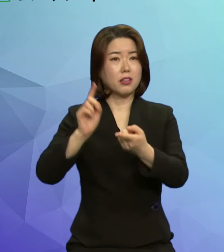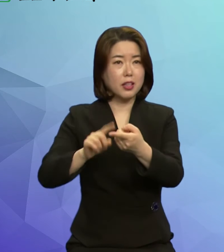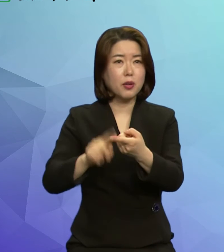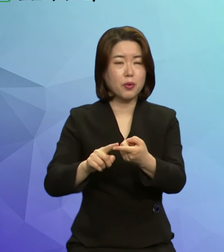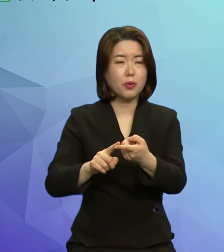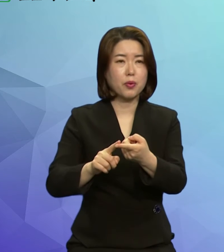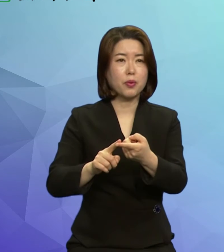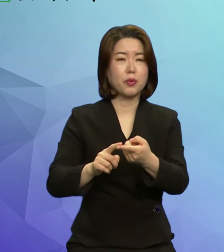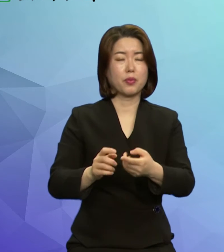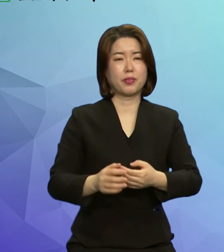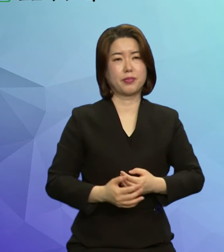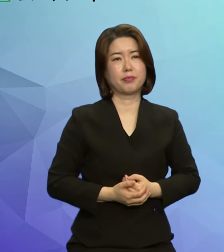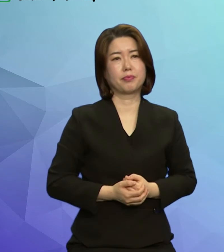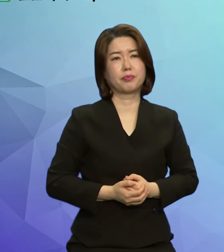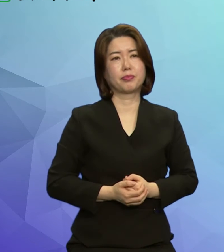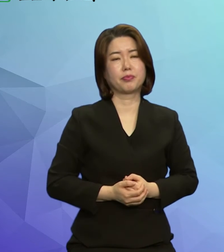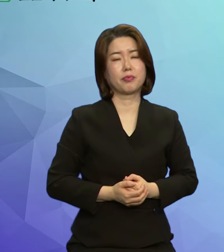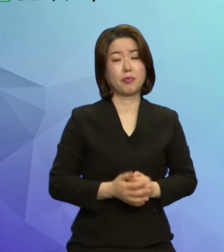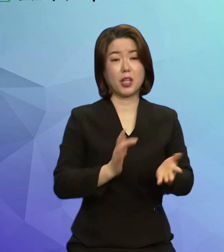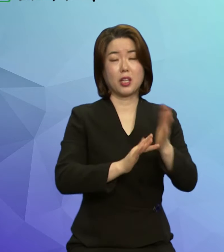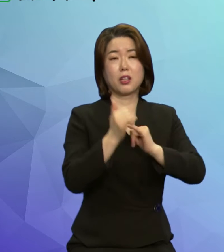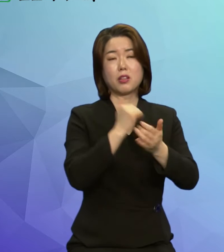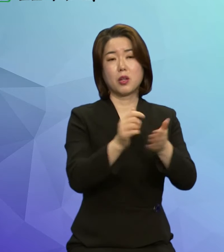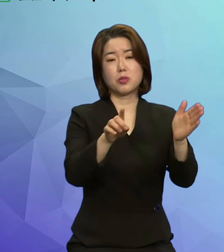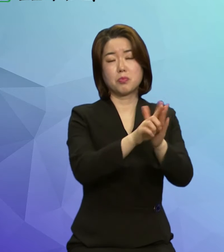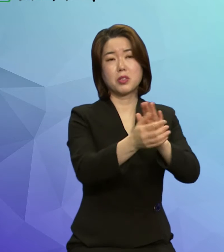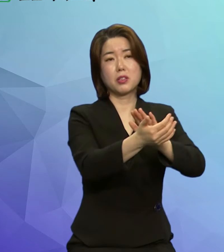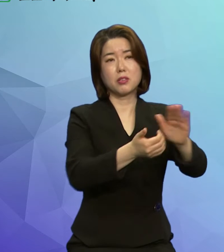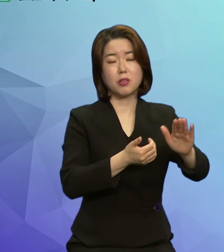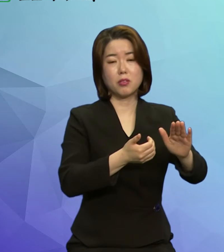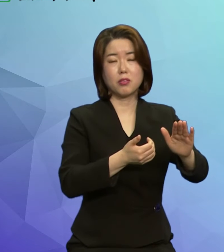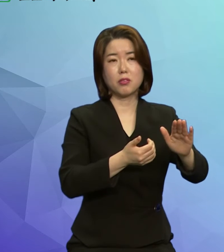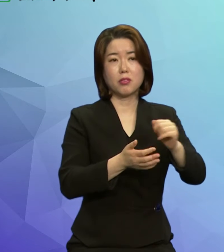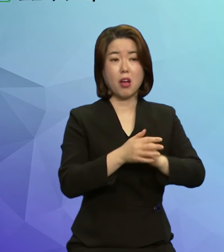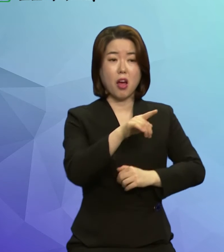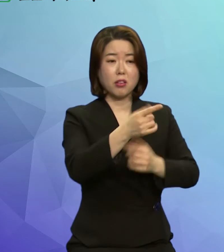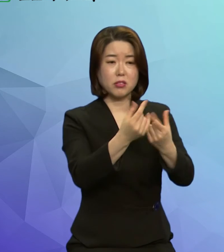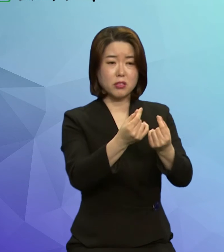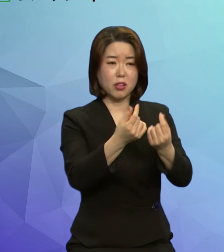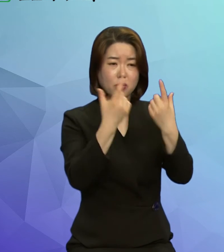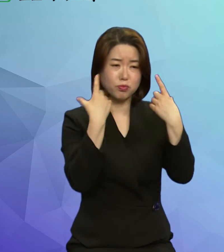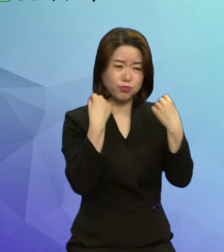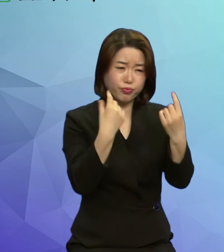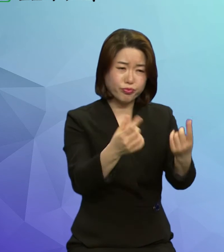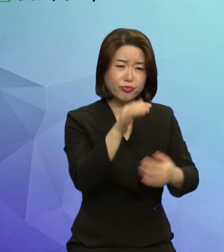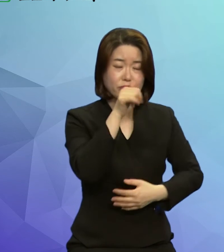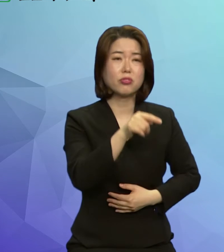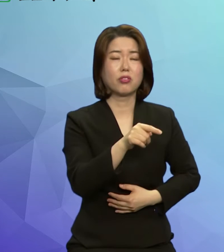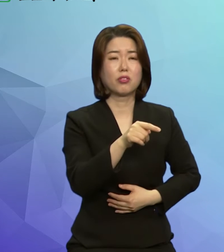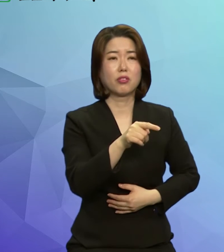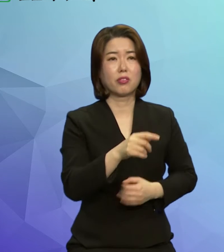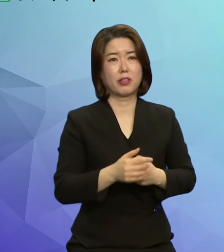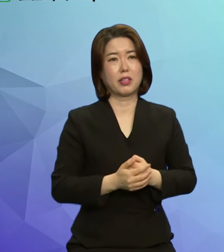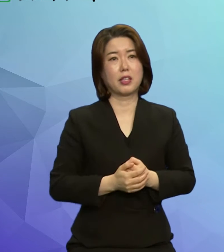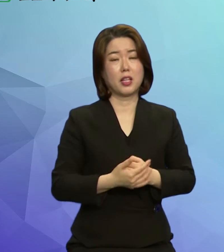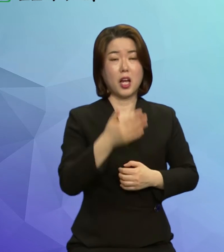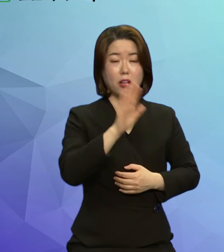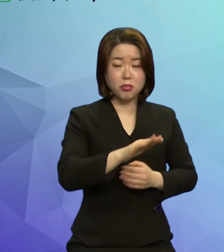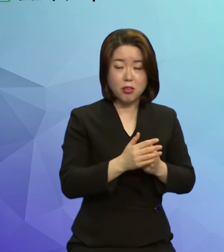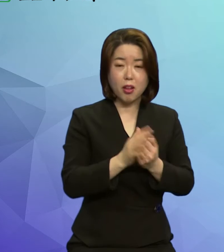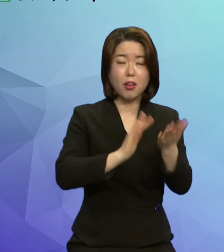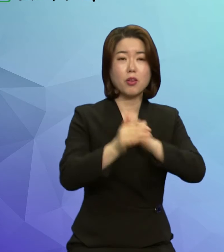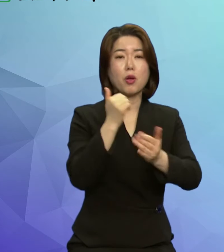그대로고 예수 믿기 전에 그 사람이 그냥 그 세상입니다. 그러면서